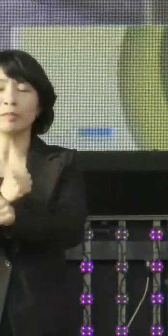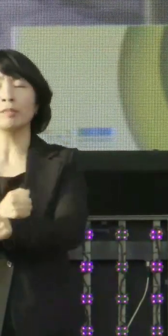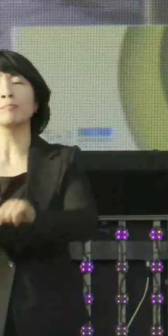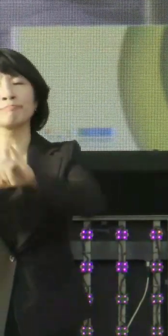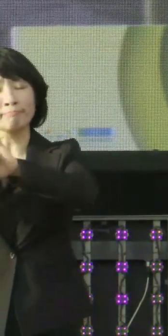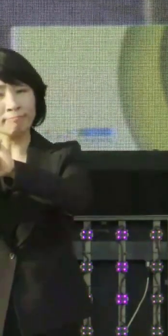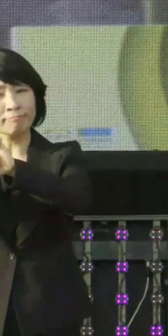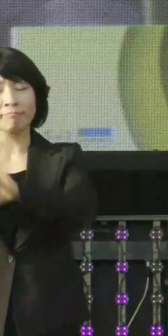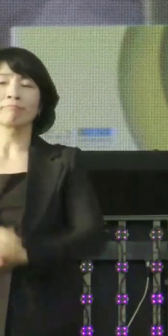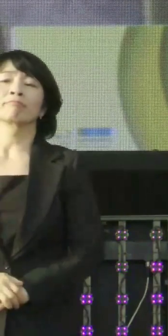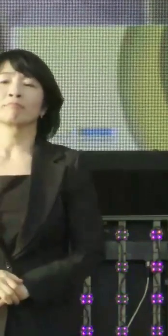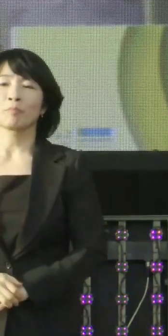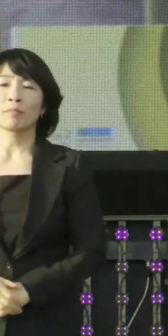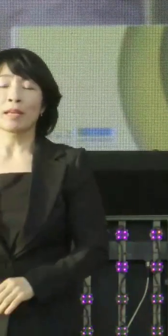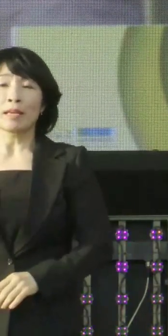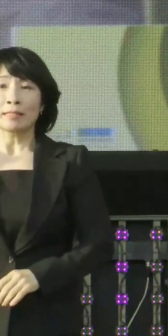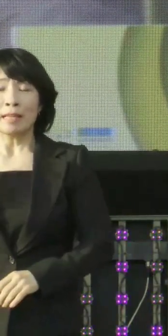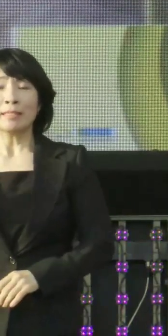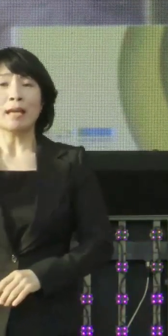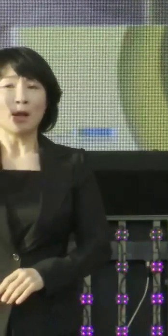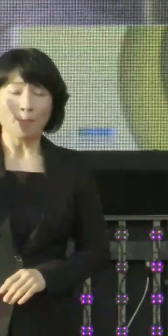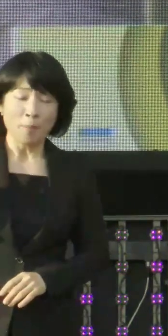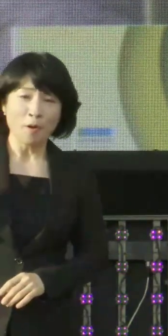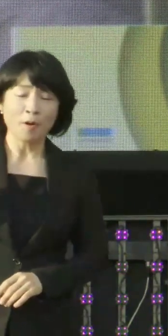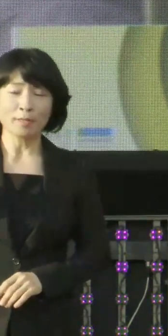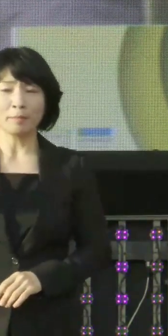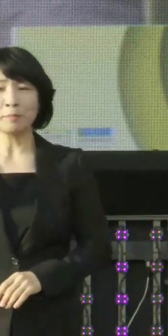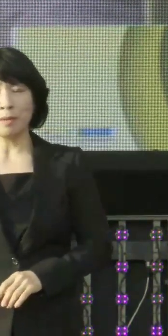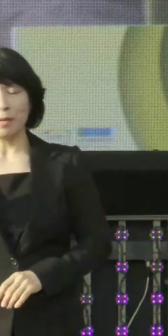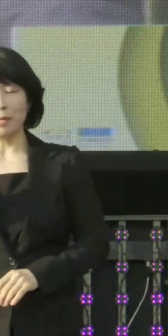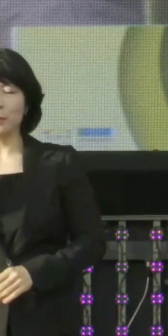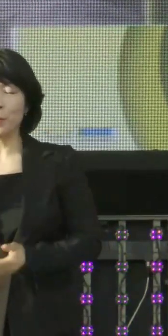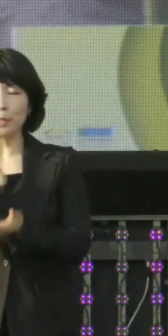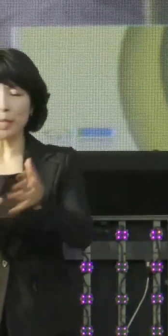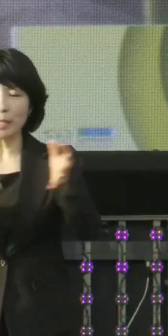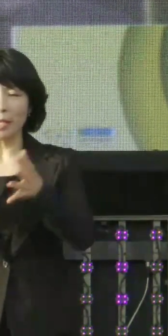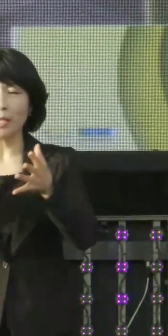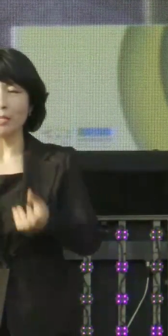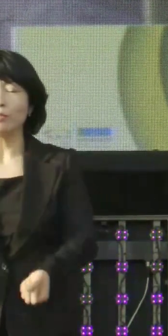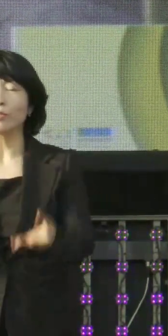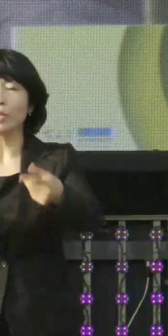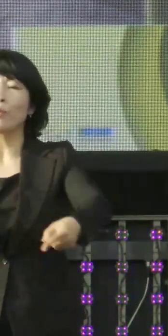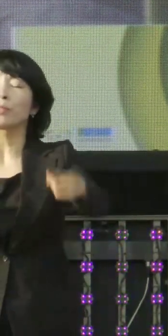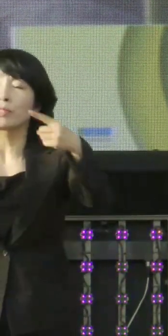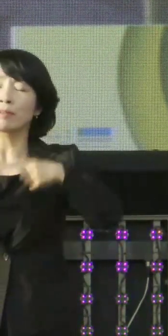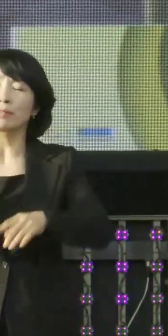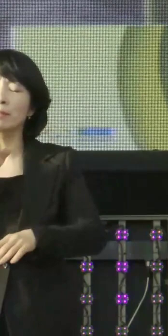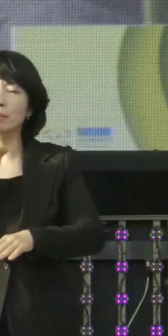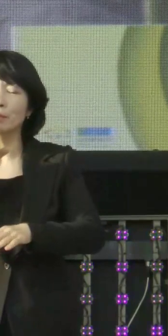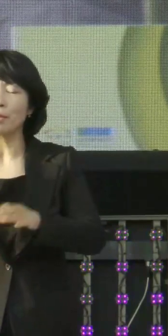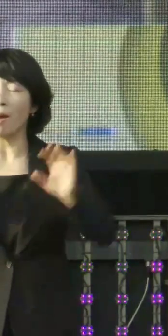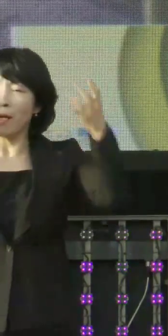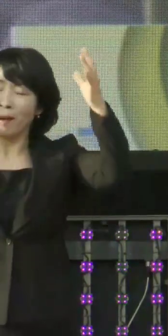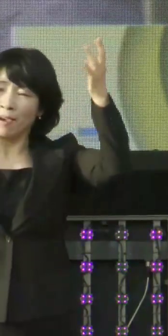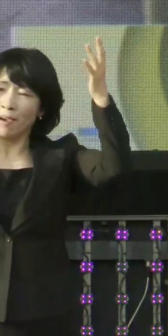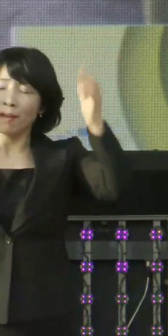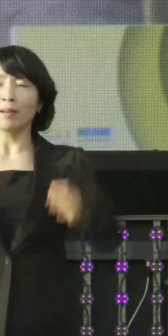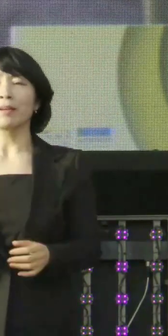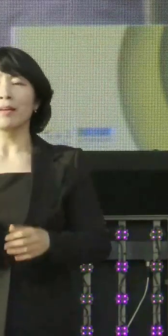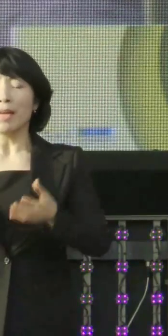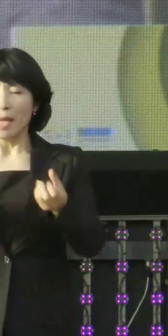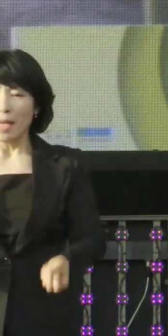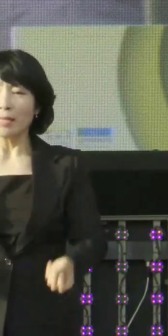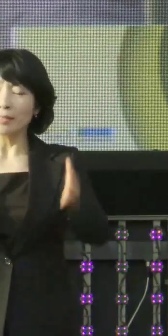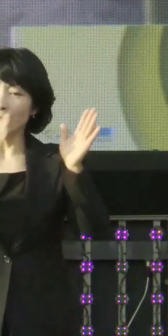것입니다. 다시 한번 제38회 이천 도자기 축제에 오신 것을 진심으로 환영하며